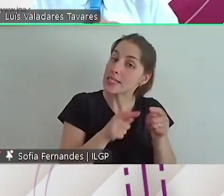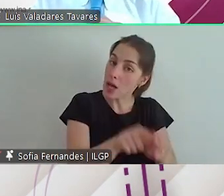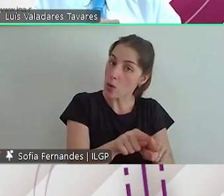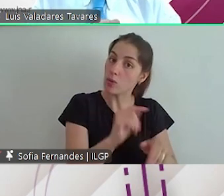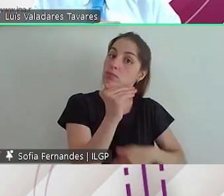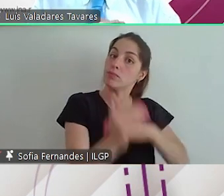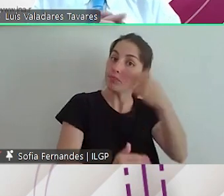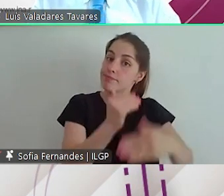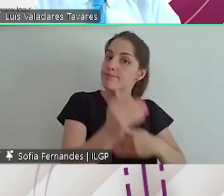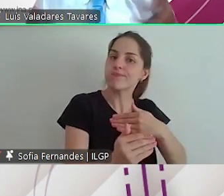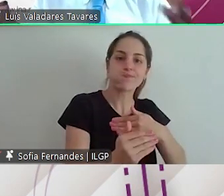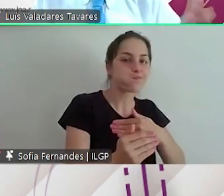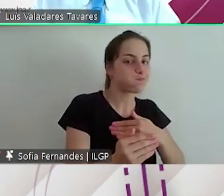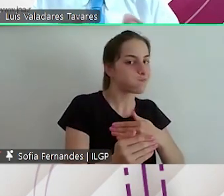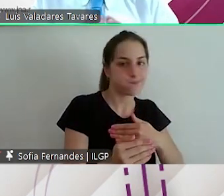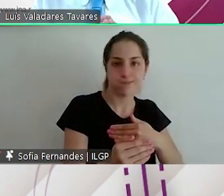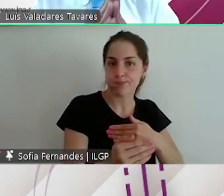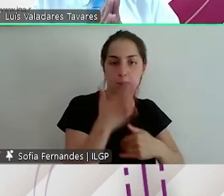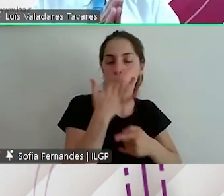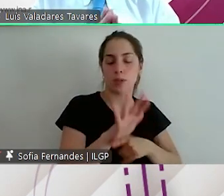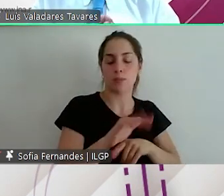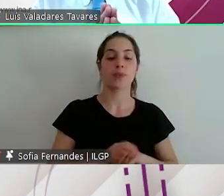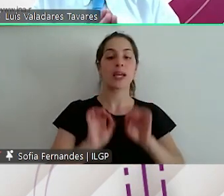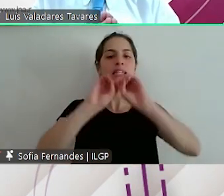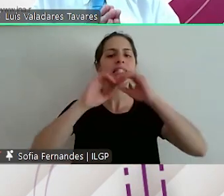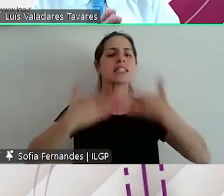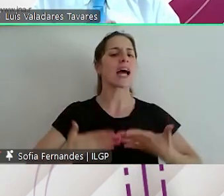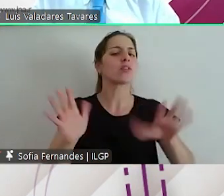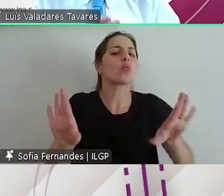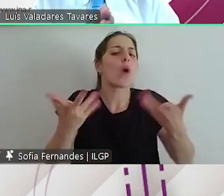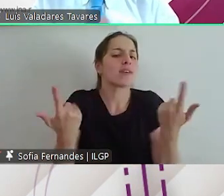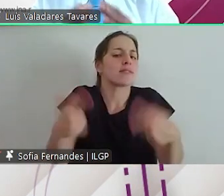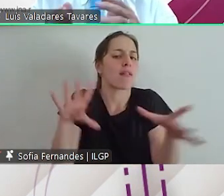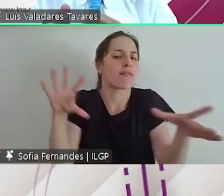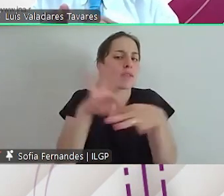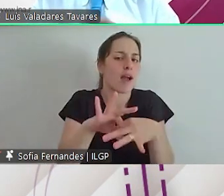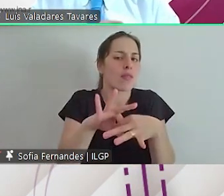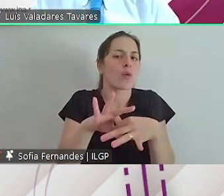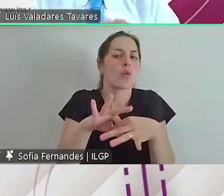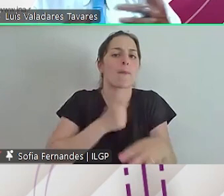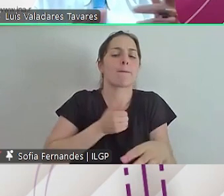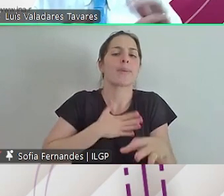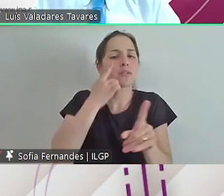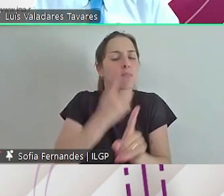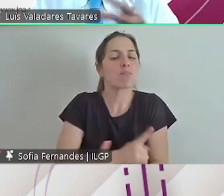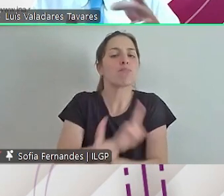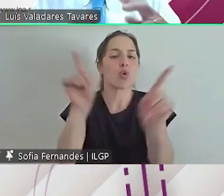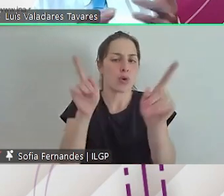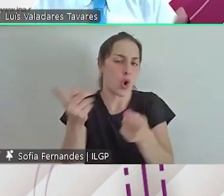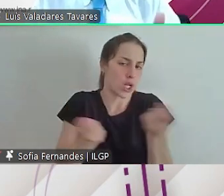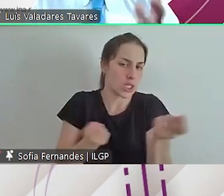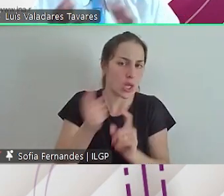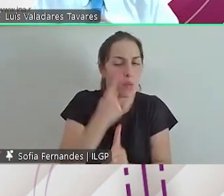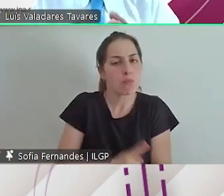outro dia estive a ver quais são os sites das entidades públicas que têm o seu relatório de atividades e o